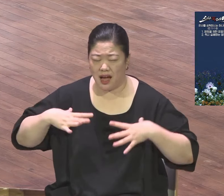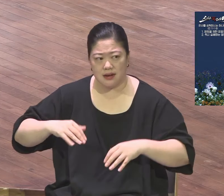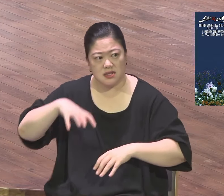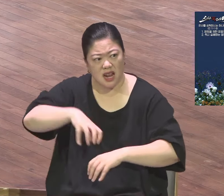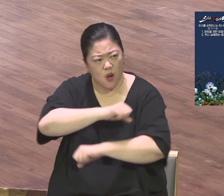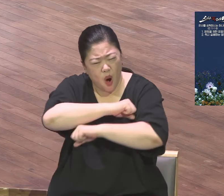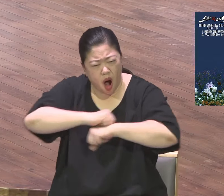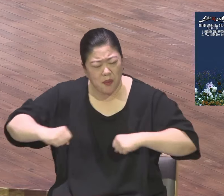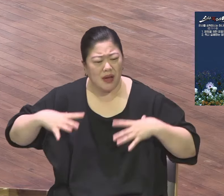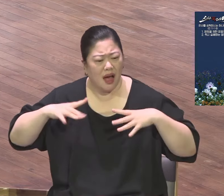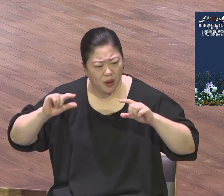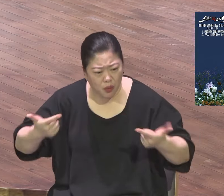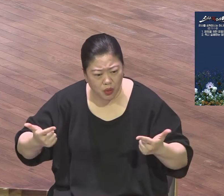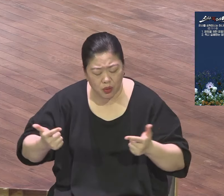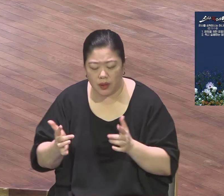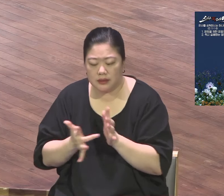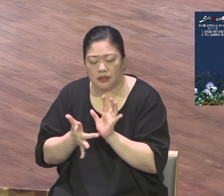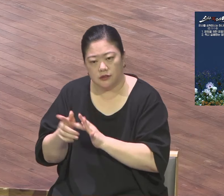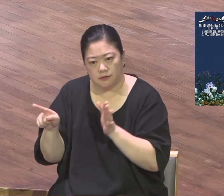봤나? 처음 듣는데.